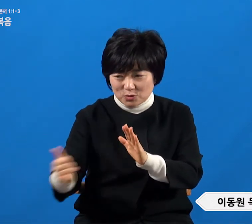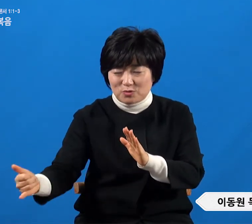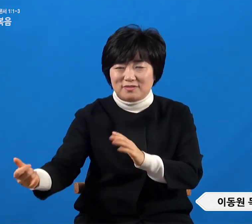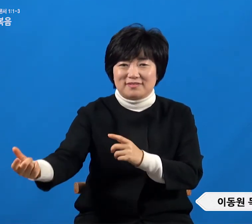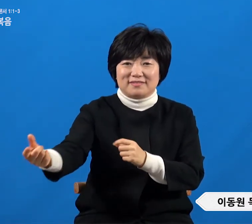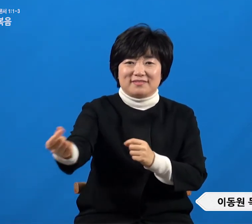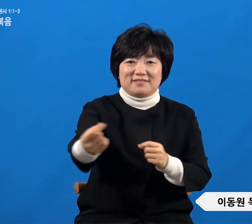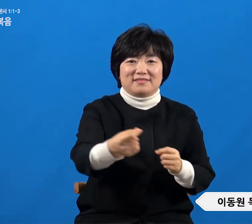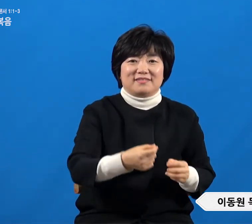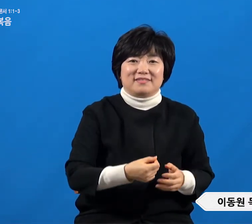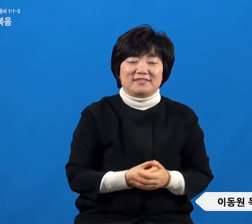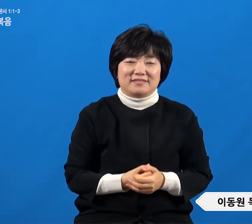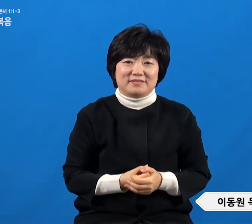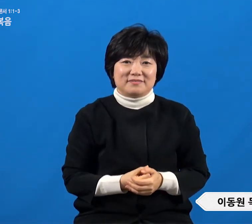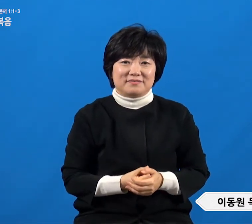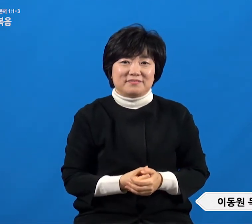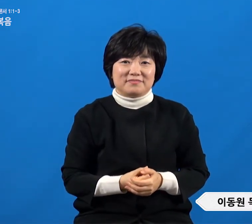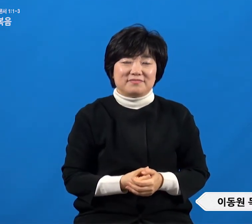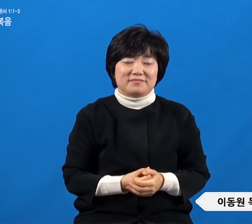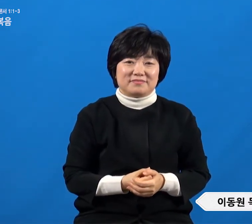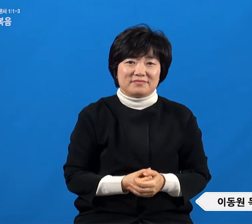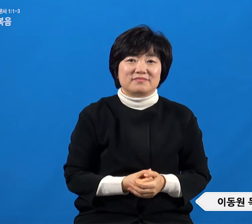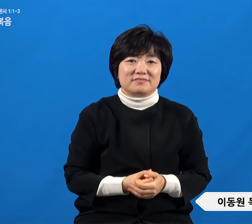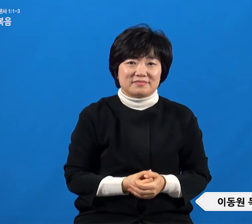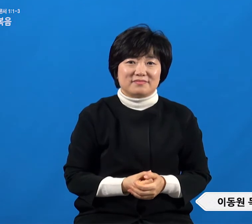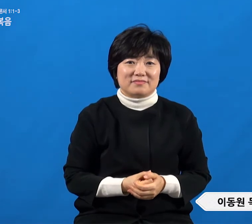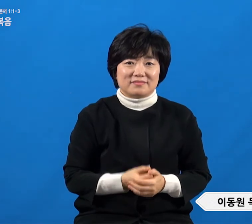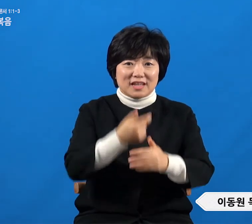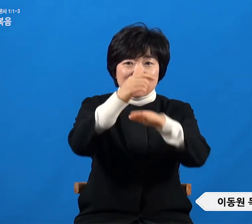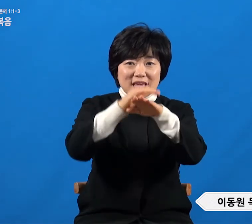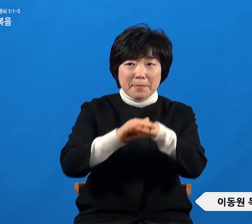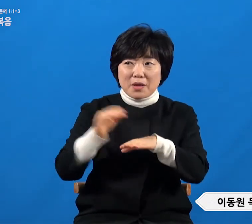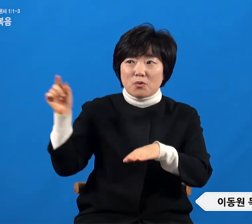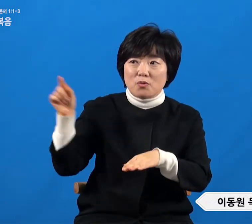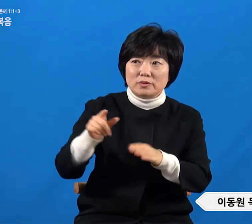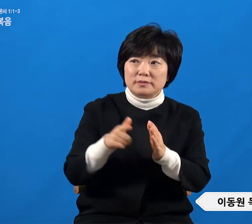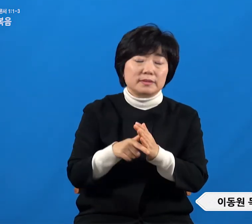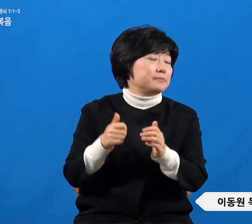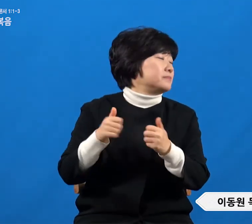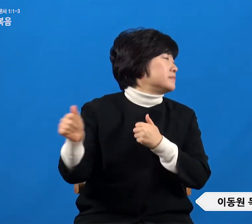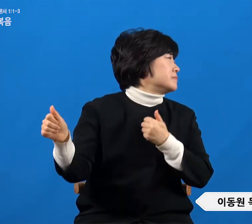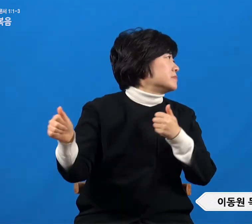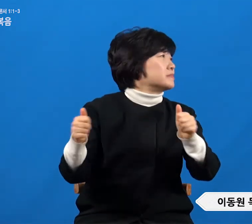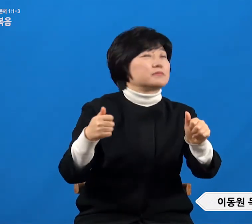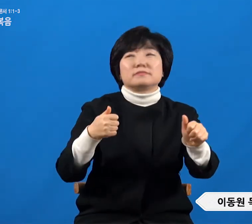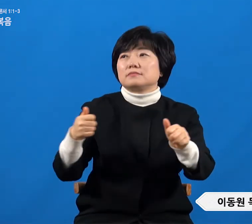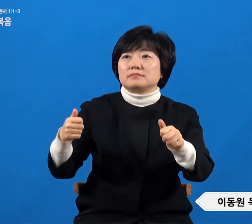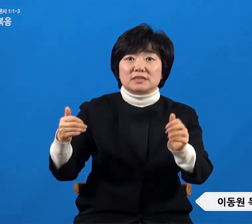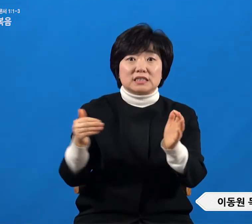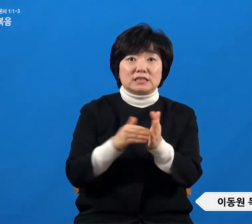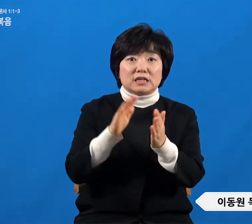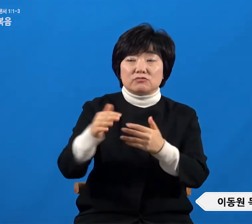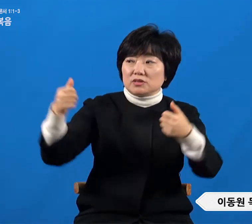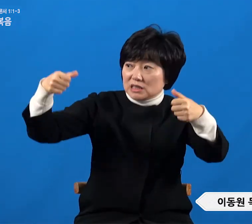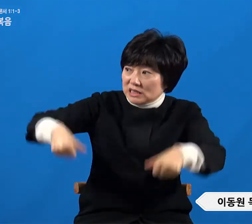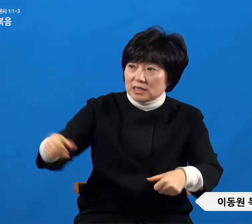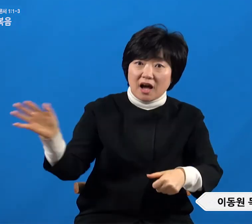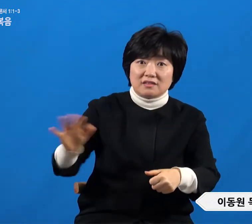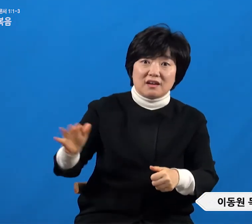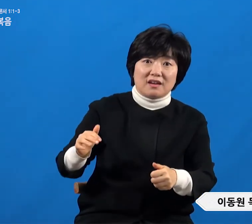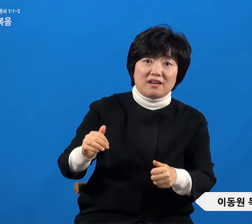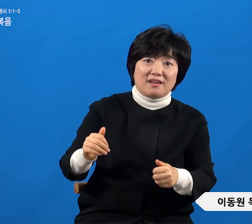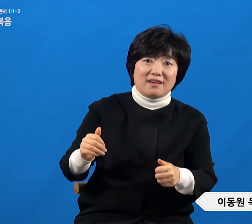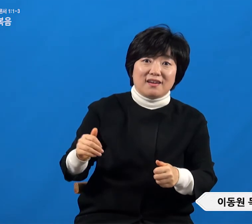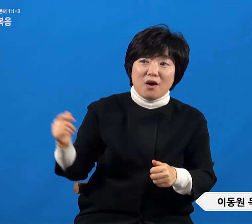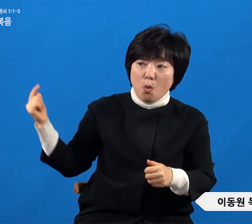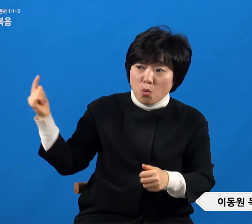가족이시네요. 근데 예배 오면서도 서로 인사도 안 해. 끝나고 가면서 인사도 안 하고. 그럴 수가 없죠. 다시